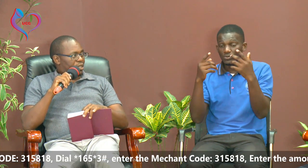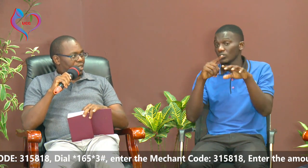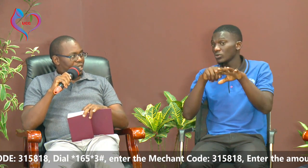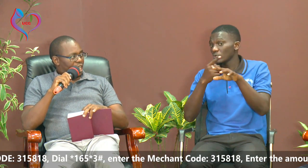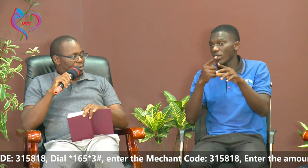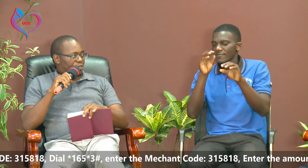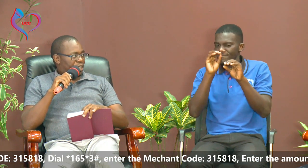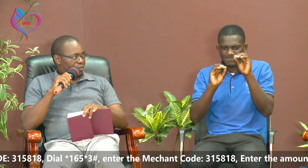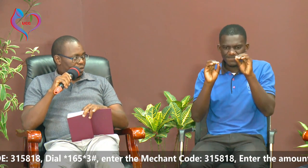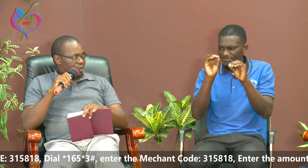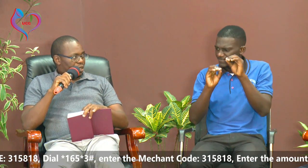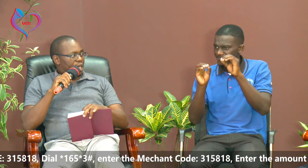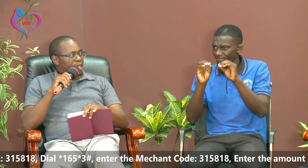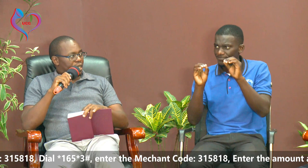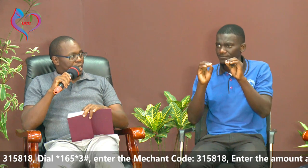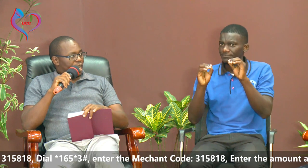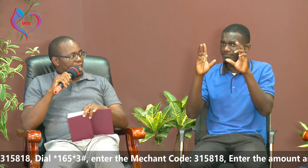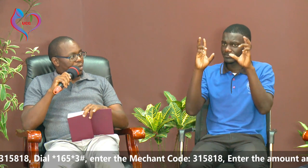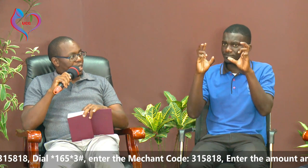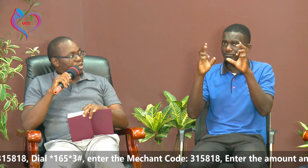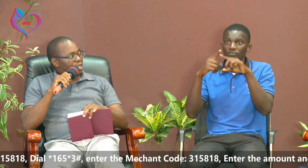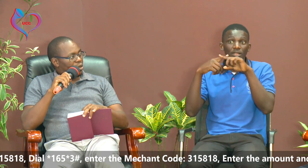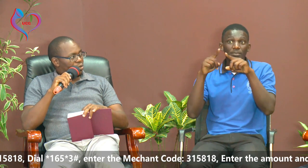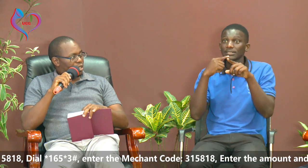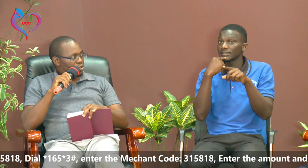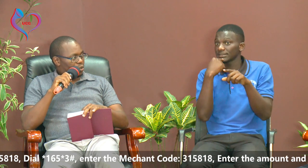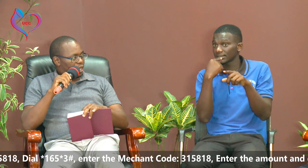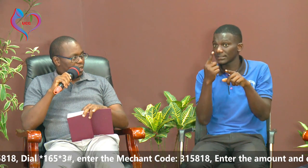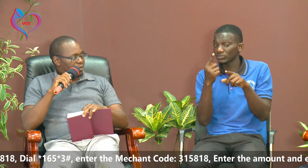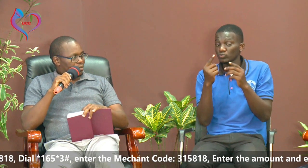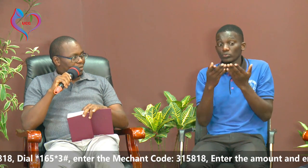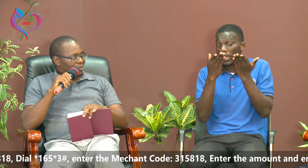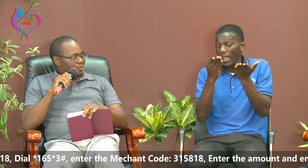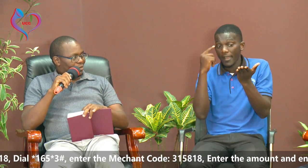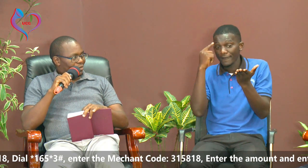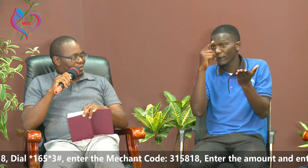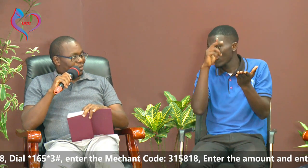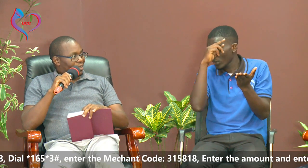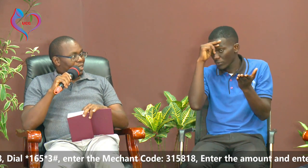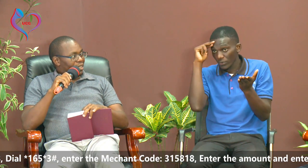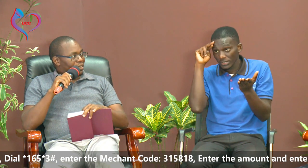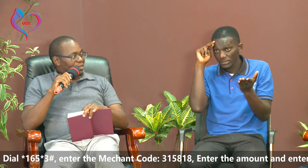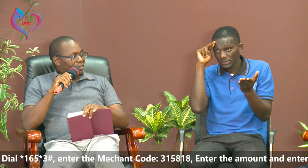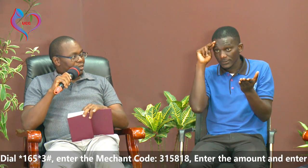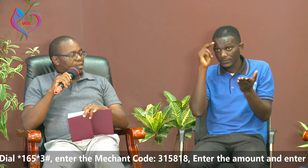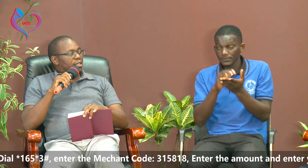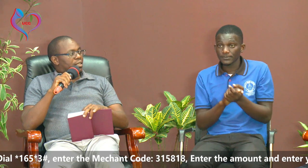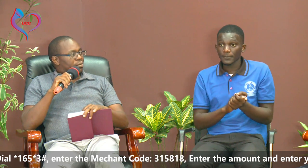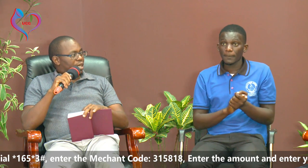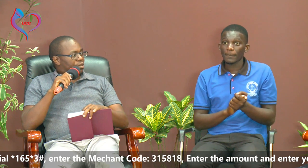Is a type of a devil. Na ye, agambi ya muteka oru ensonga. Ya ganya virewo.